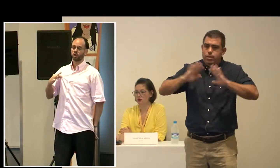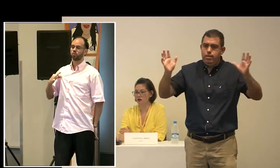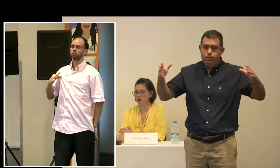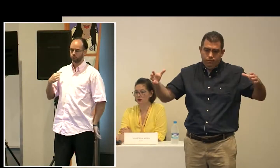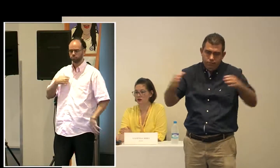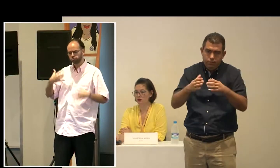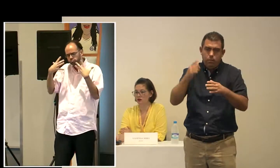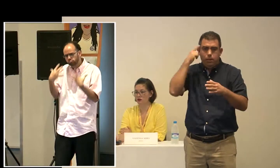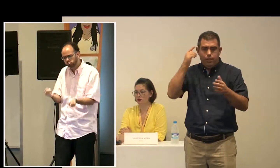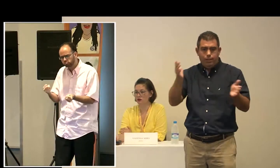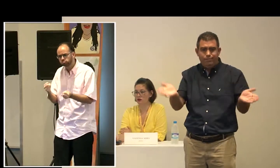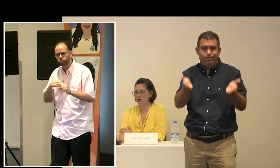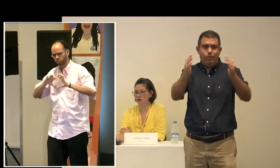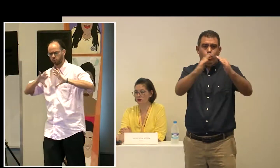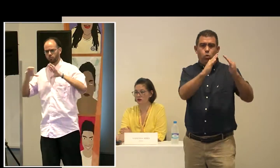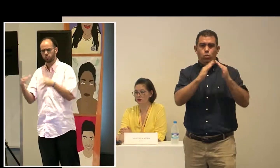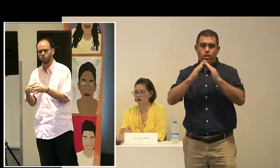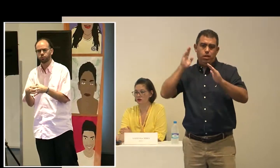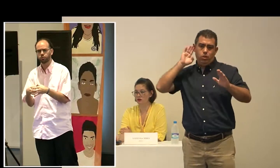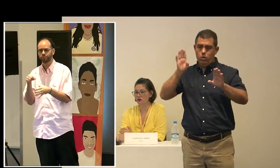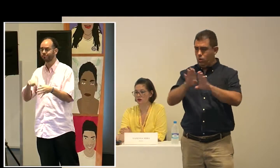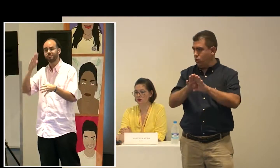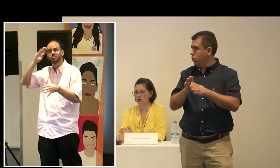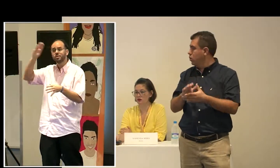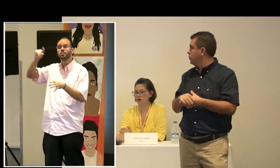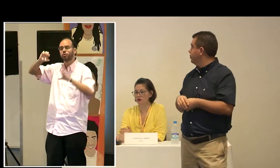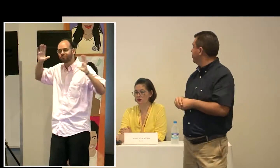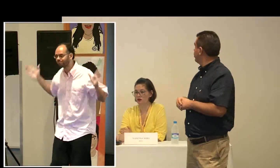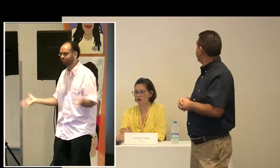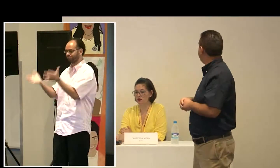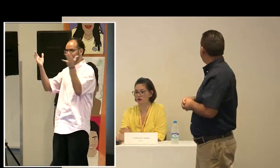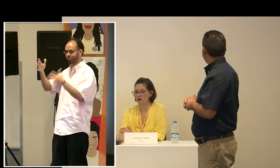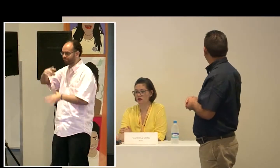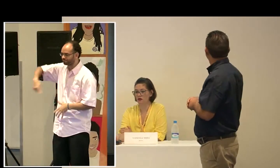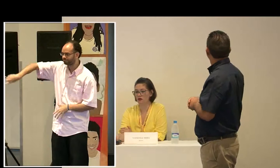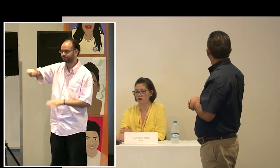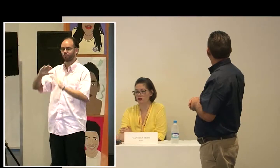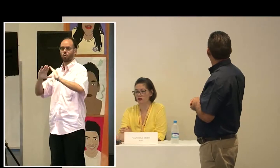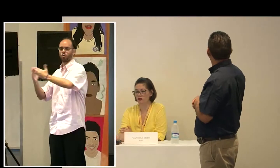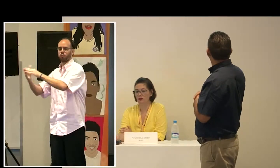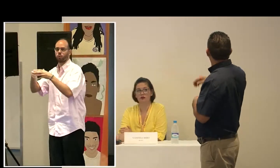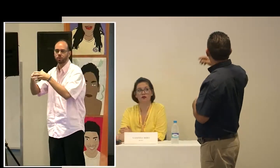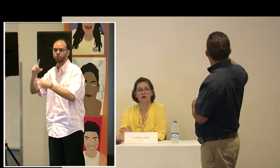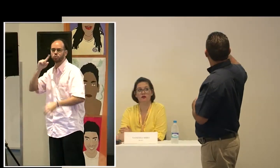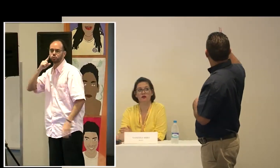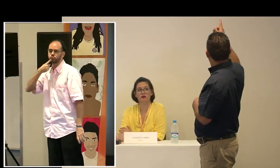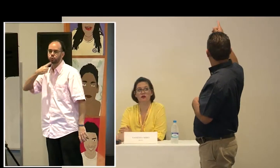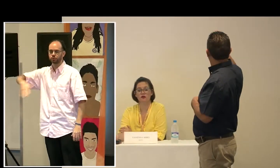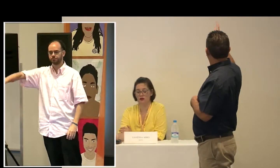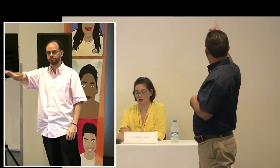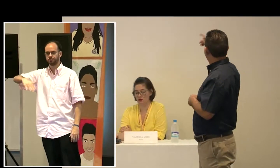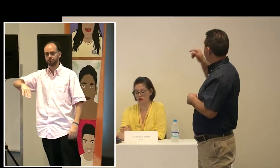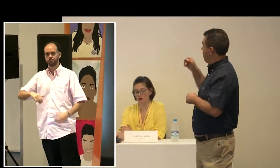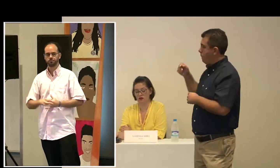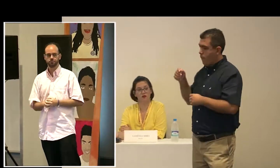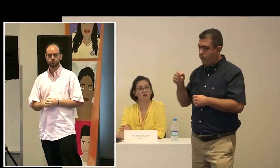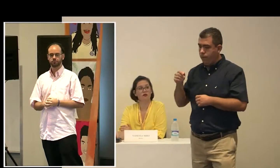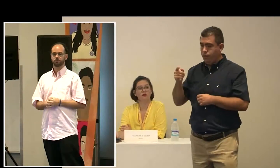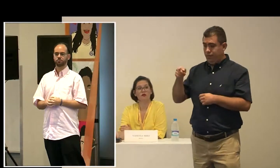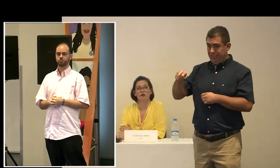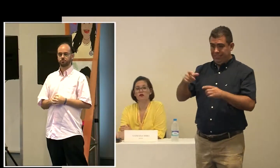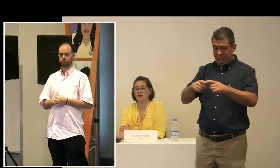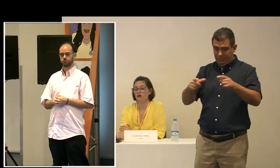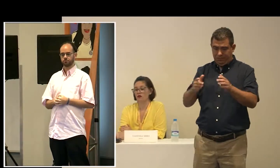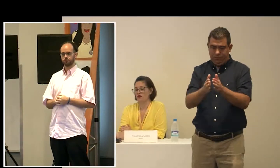seja feito de forma satisfatória. Esses surdos, eles trabalham de forma voluntária para incentivar